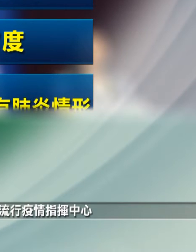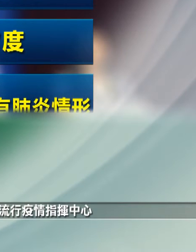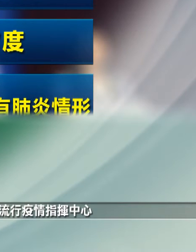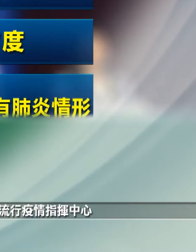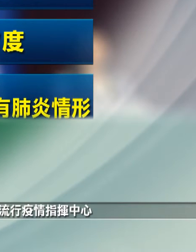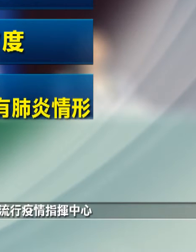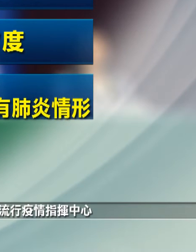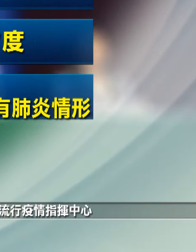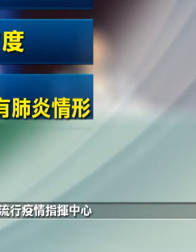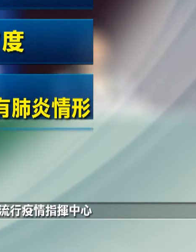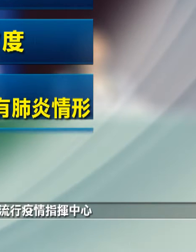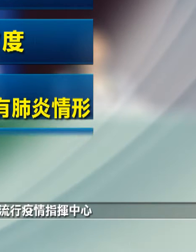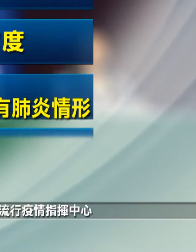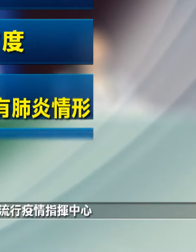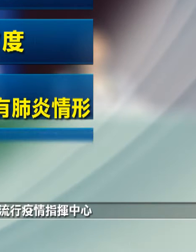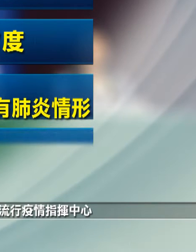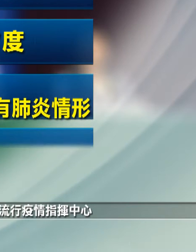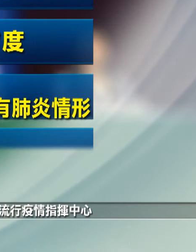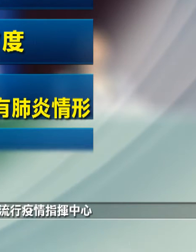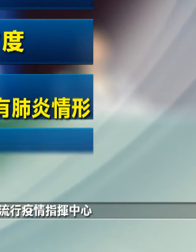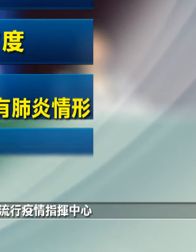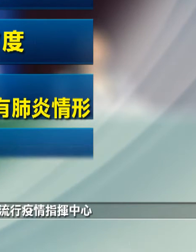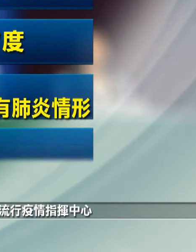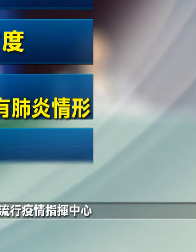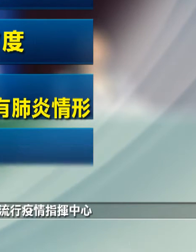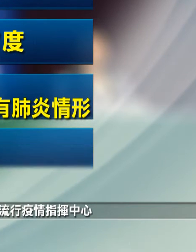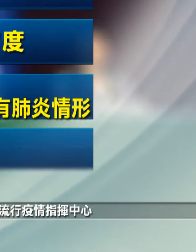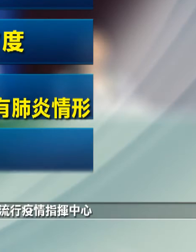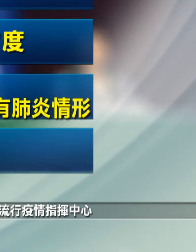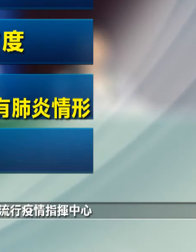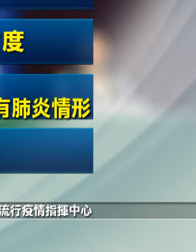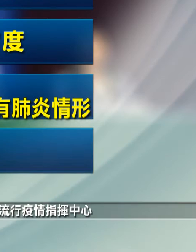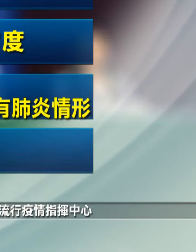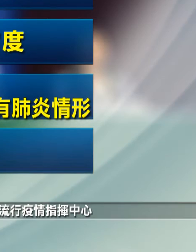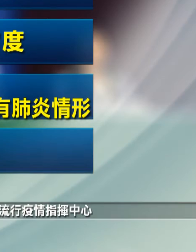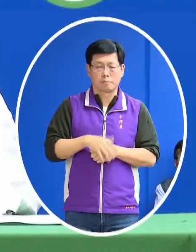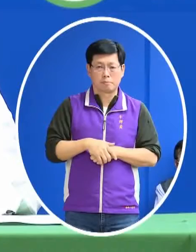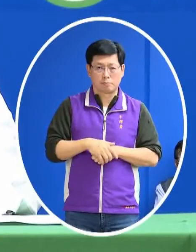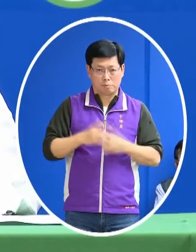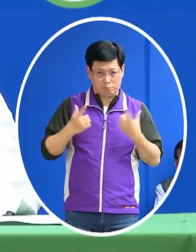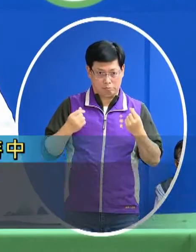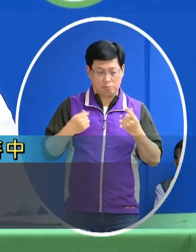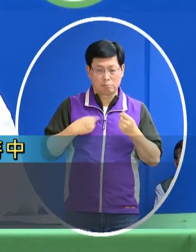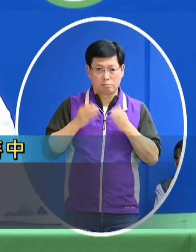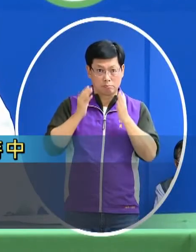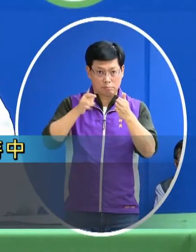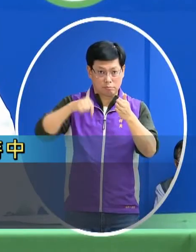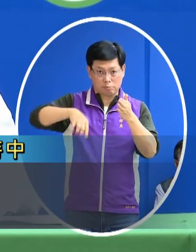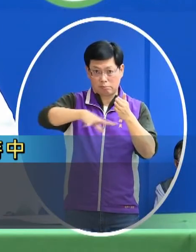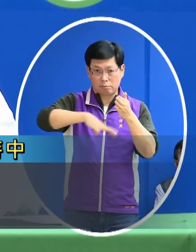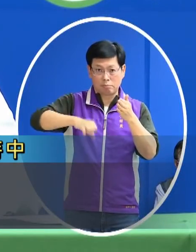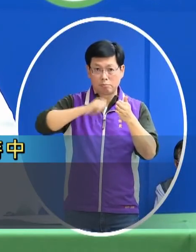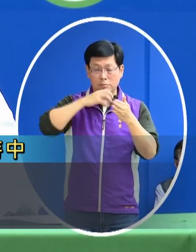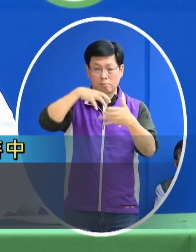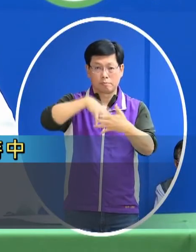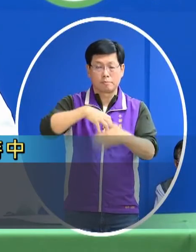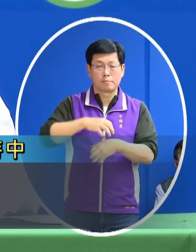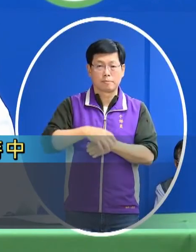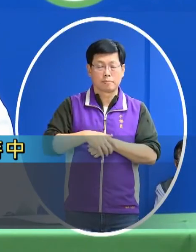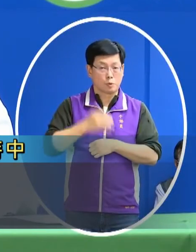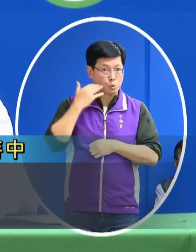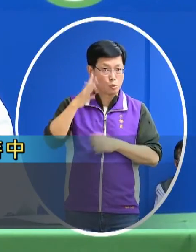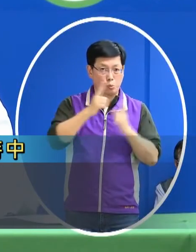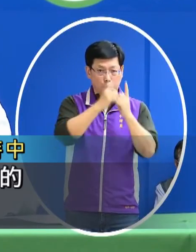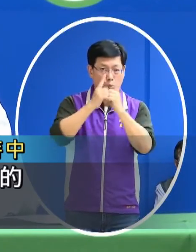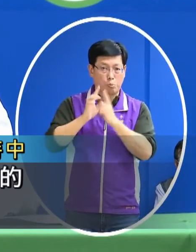诊，被诊断出有肺炎的情形，收治住院裁检，于2号确诊。 针对整个社区里面有